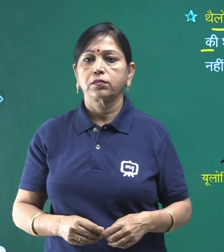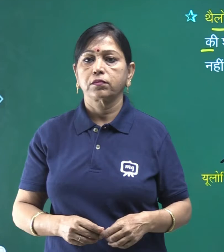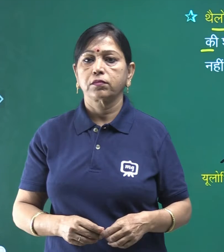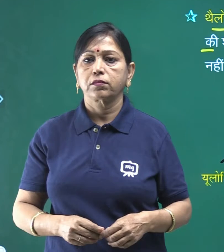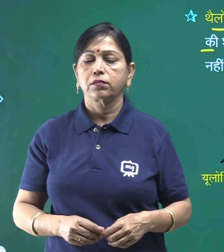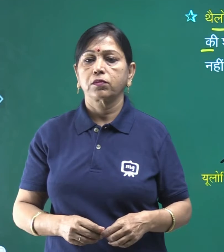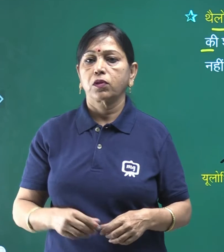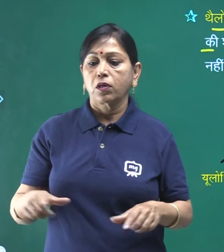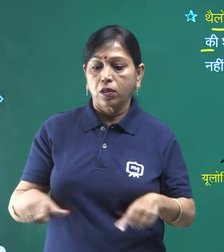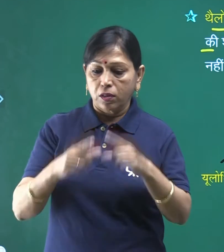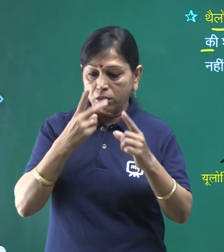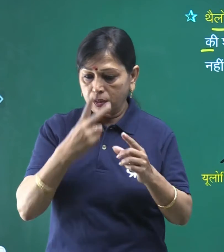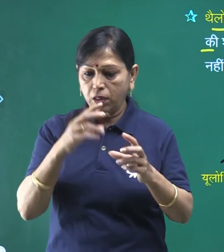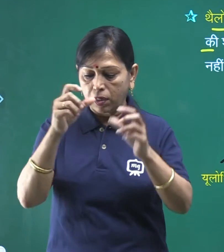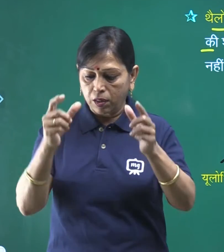शारीरिक संरचना में